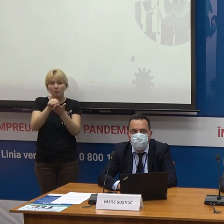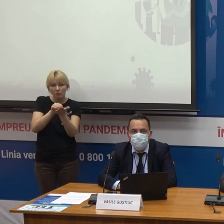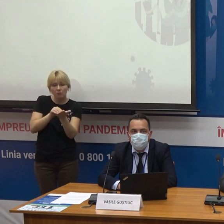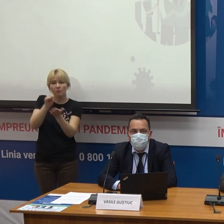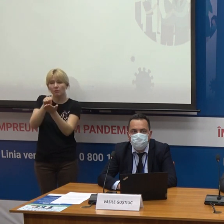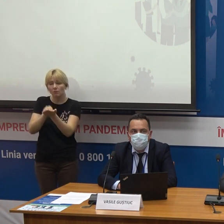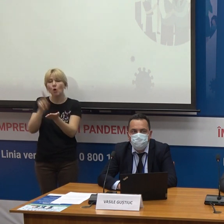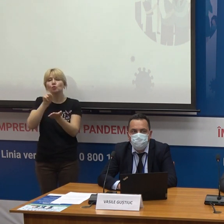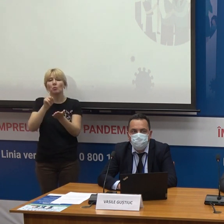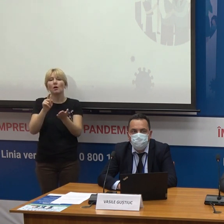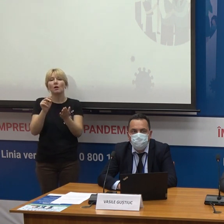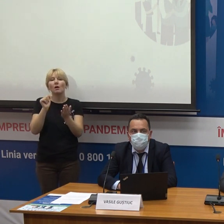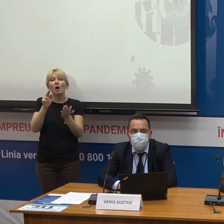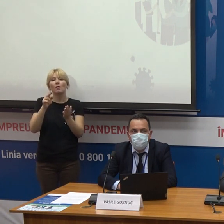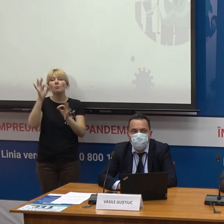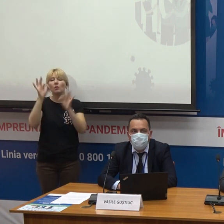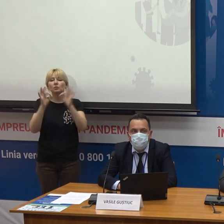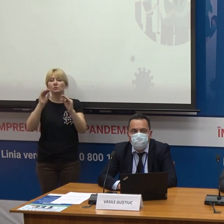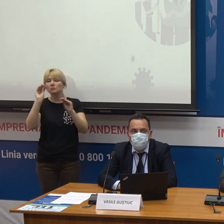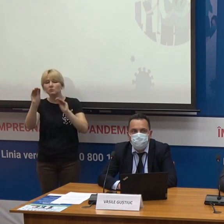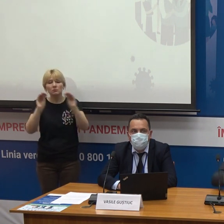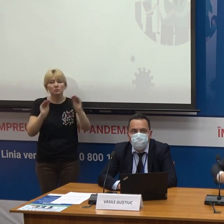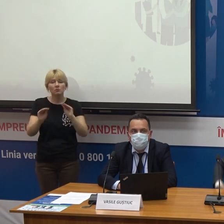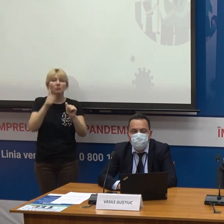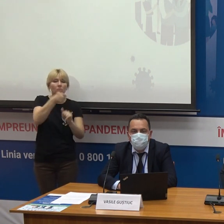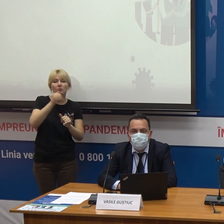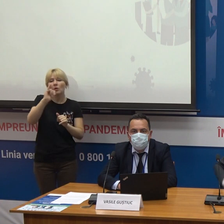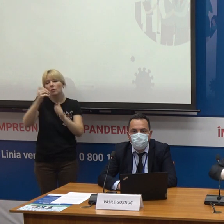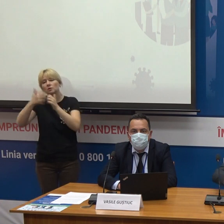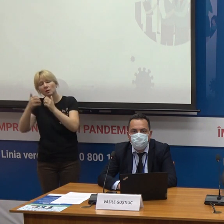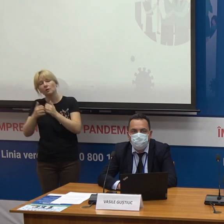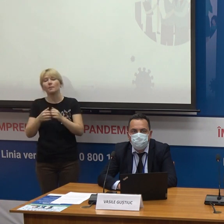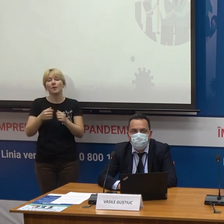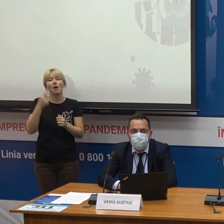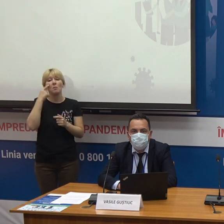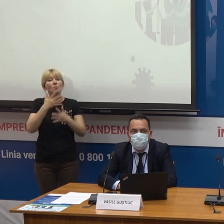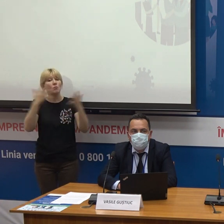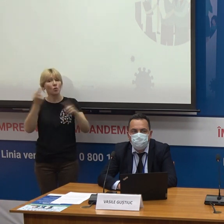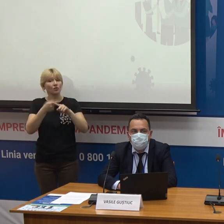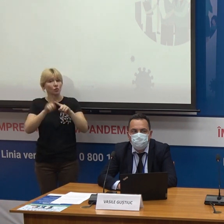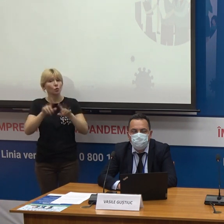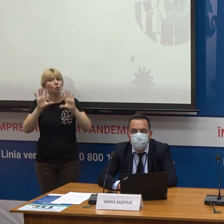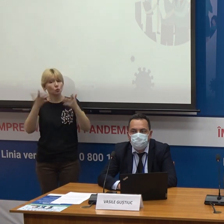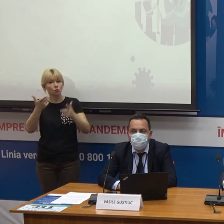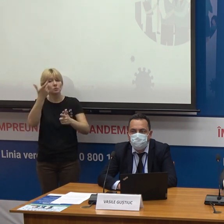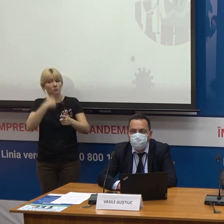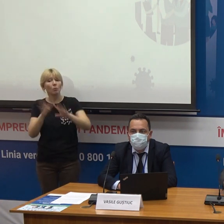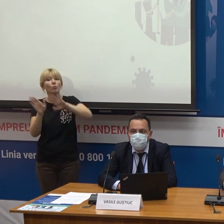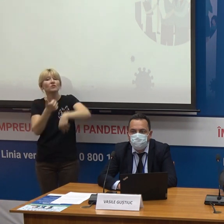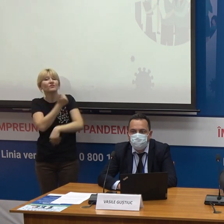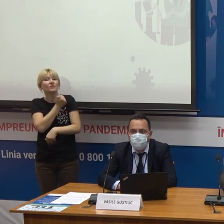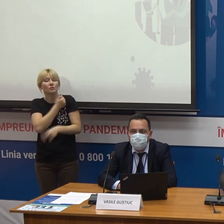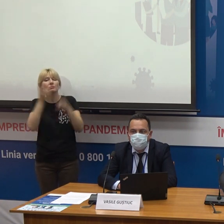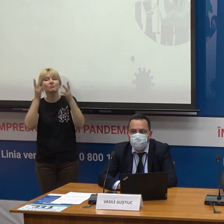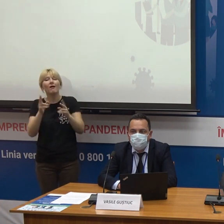aceste evenimente post-imunizare. Marea majoritate a acestor evenimente post-imunizare